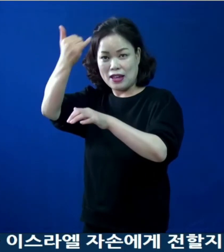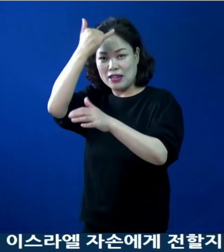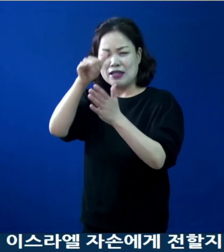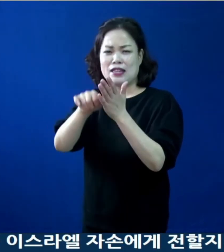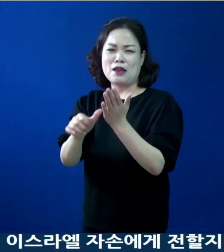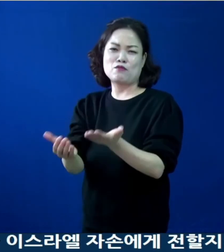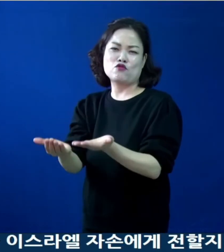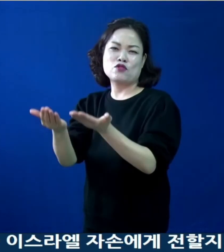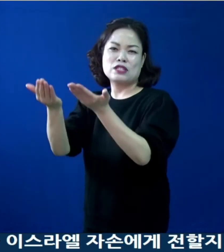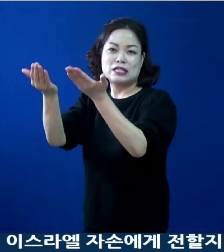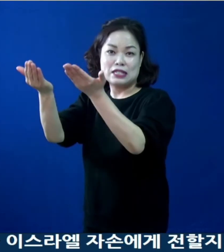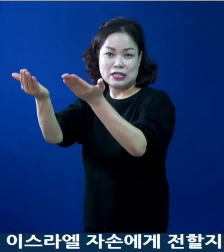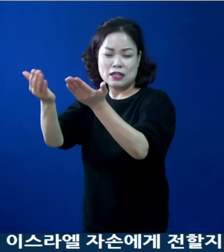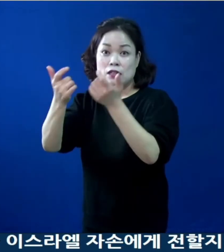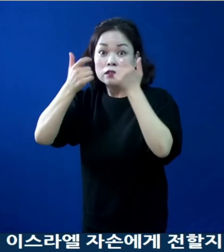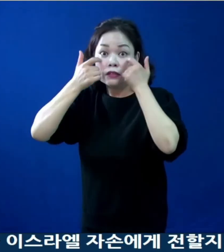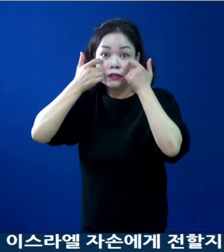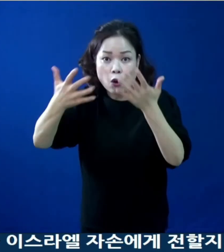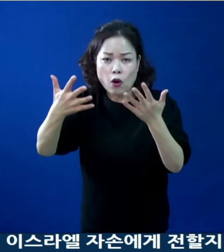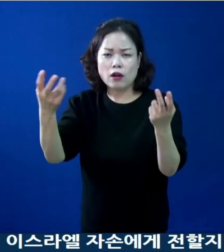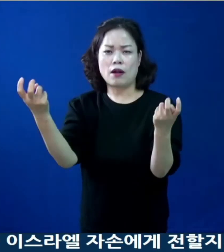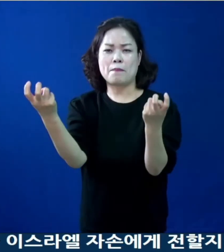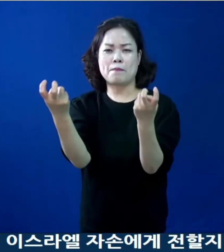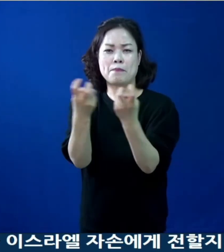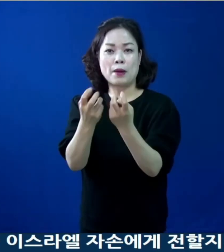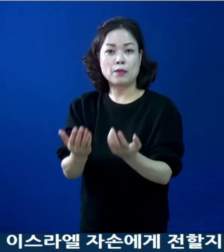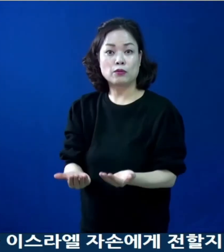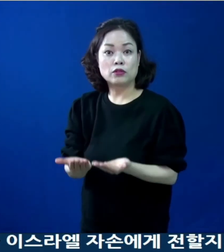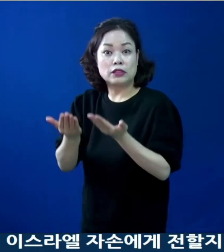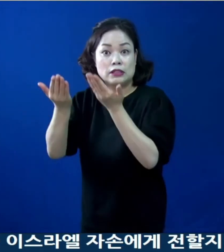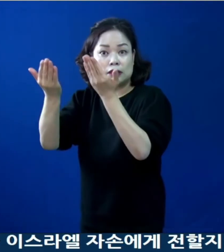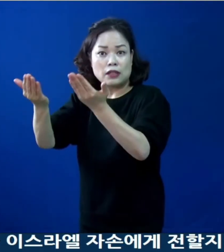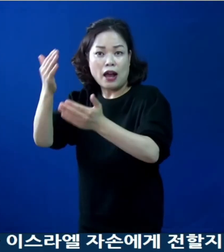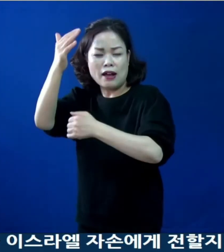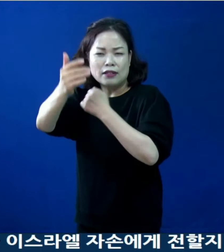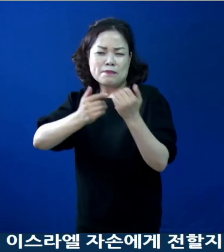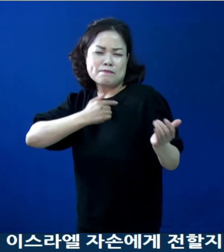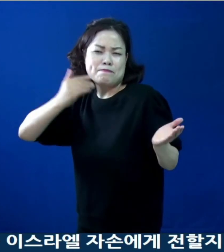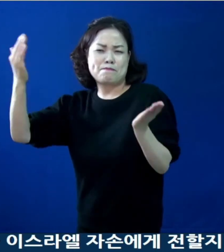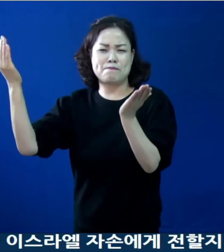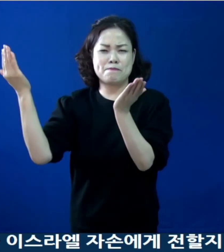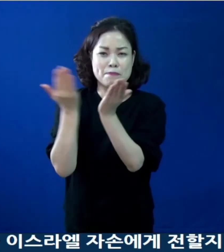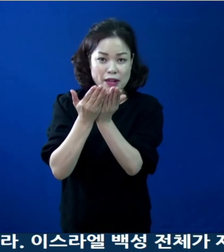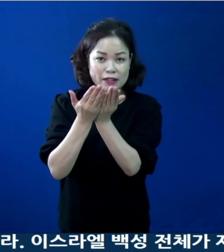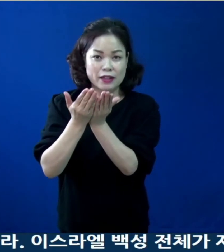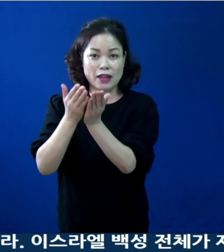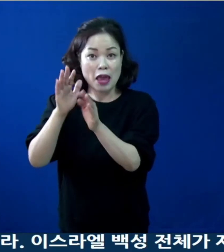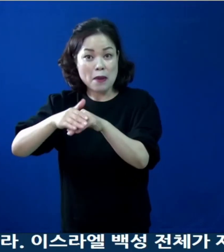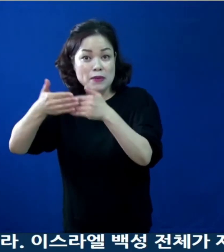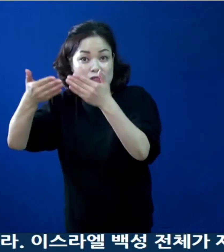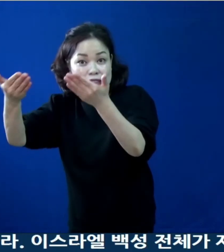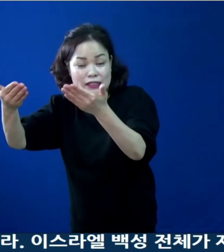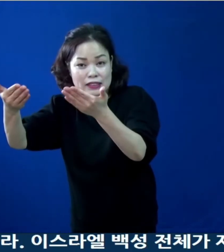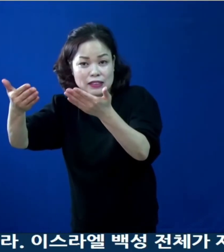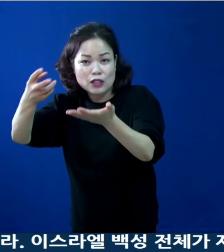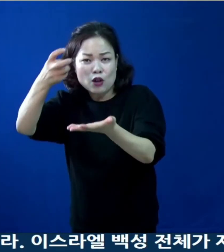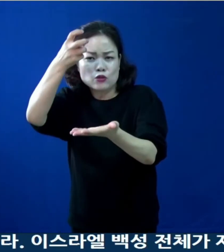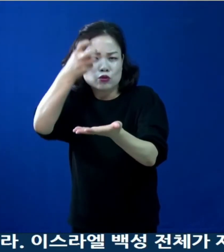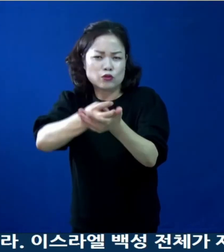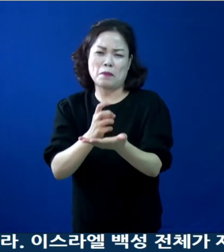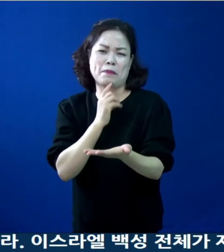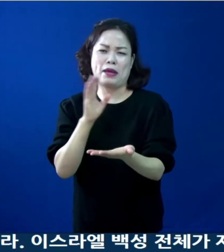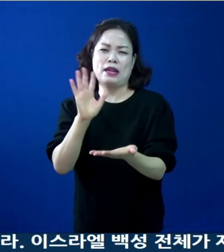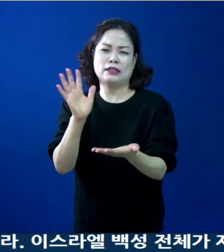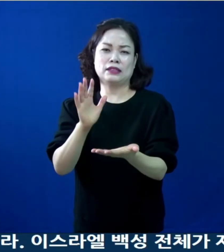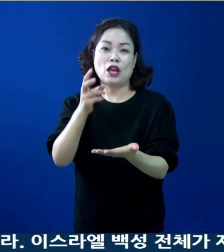드리는 겁니다. 예물을 정확한 방법으로 드리는 겁니다. 하나님 마음에 쏙 맞게 예물을 드리는 겁니다. 규정만 알고 있어서 되는 건